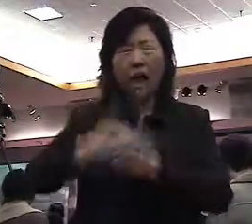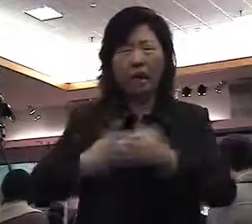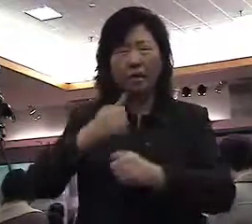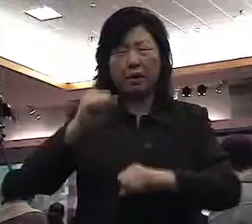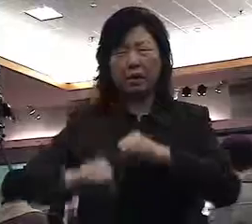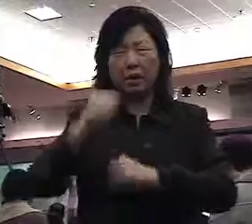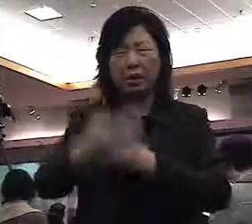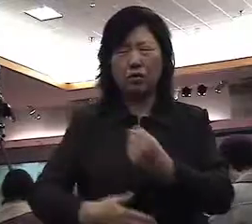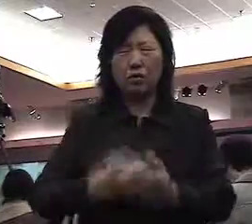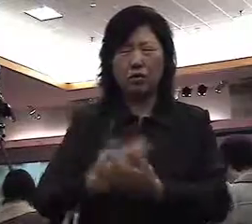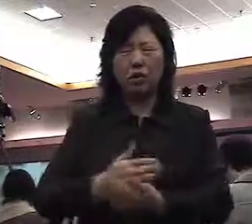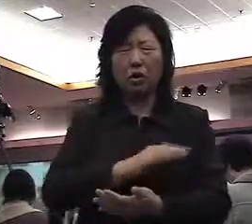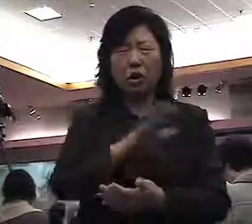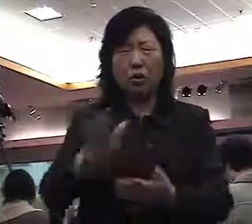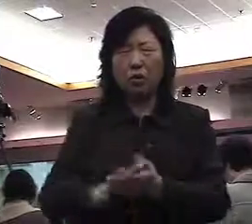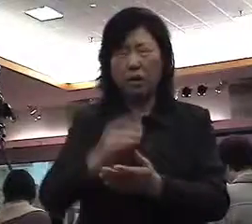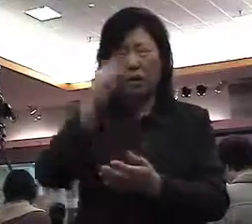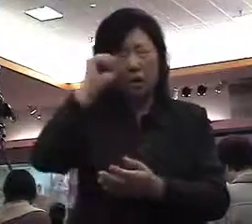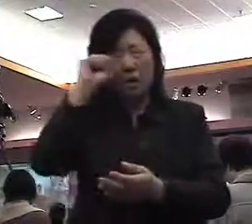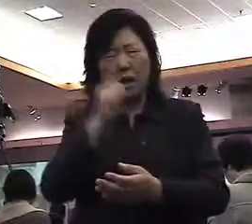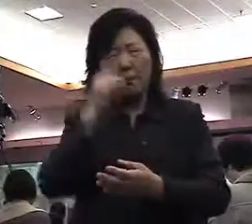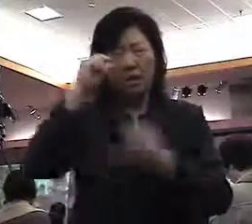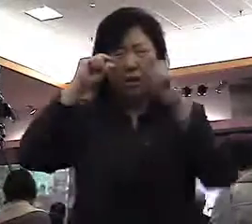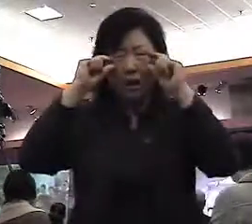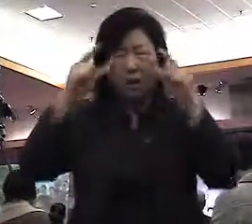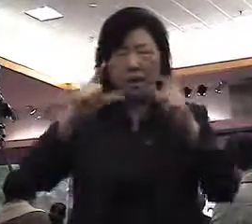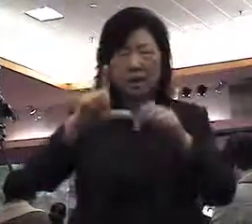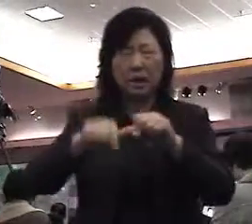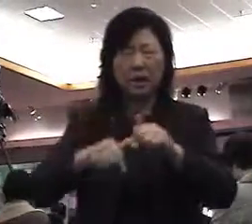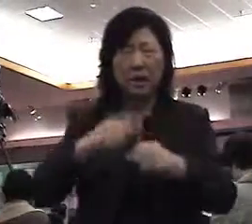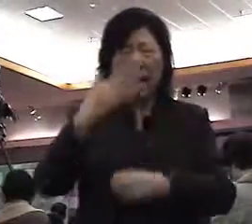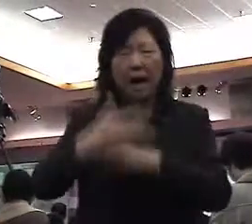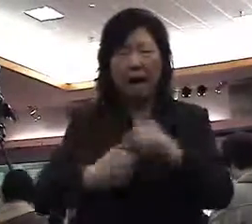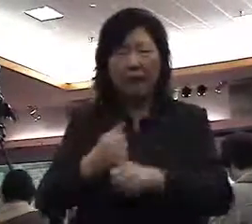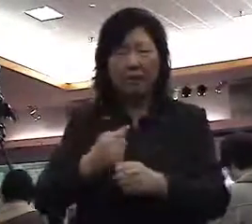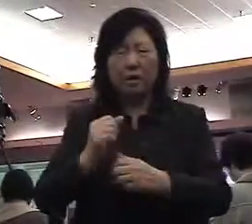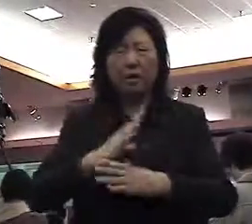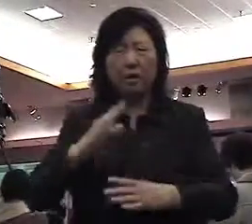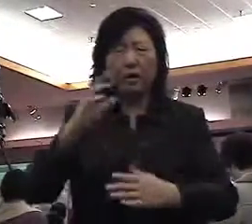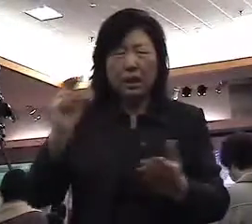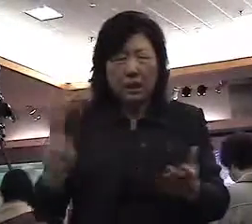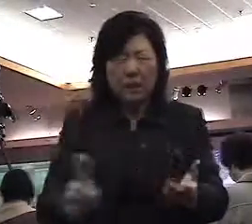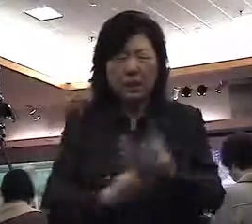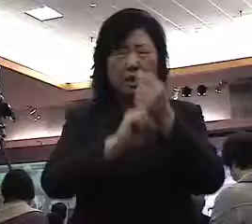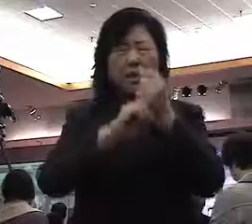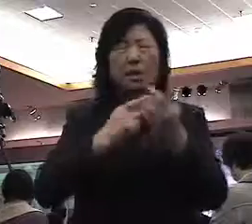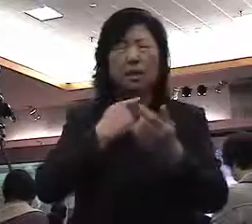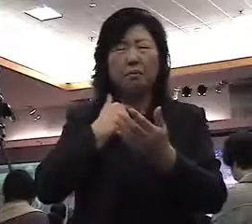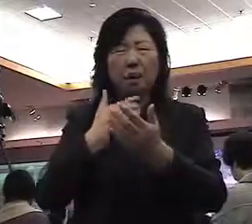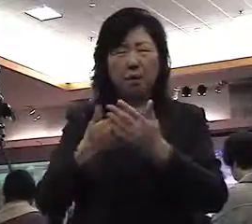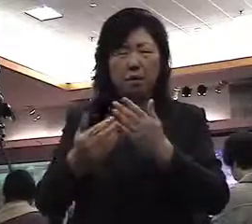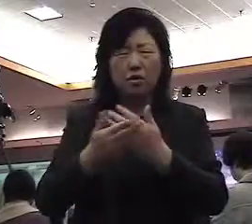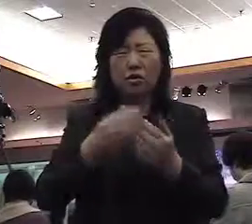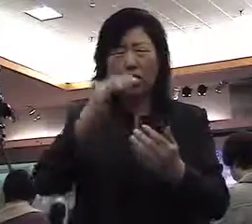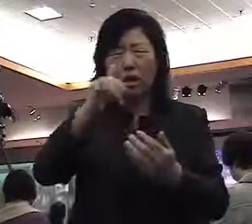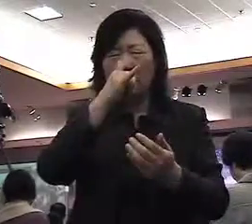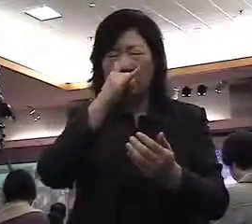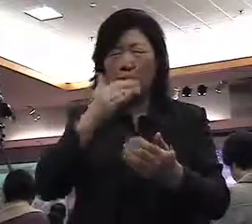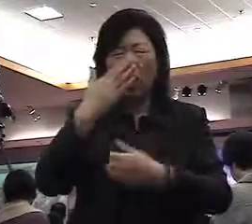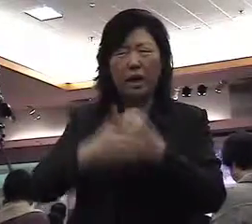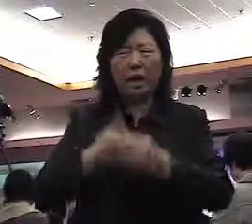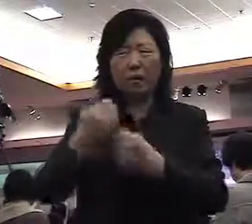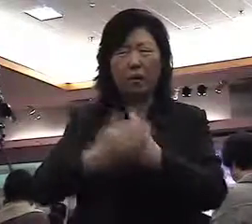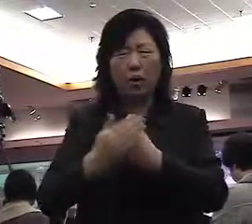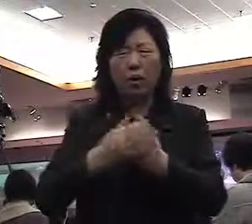주님 만져주시고 주님 충격하여 주시옵소서. 기도하는 마음 간절한 마음으로 나오겠사옵소서.